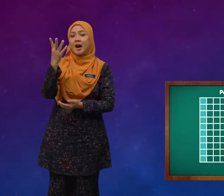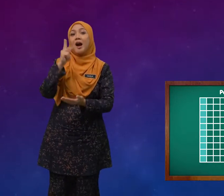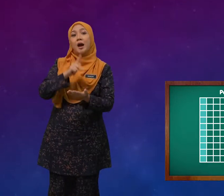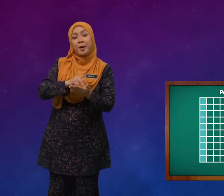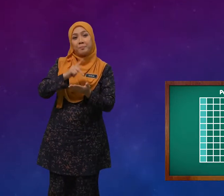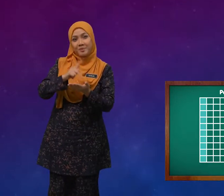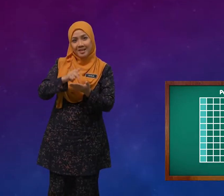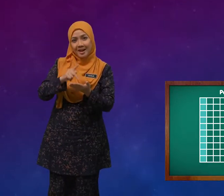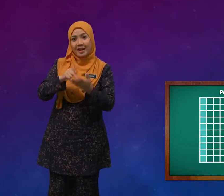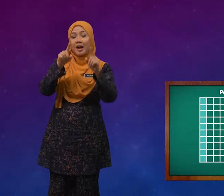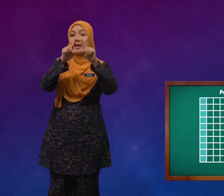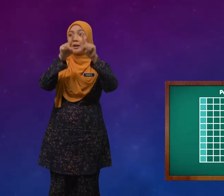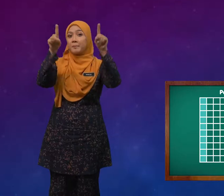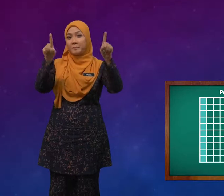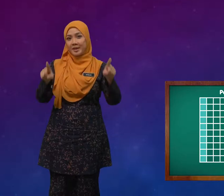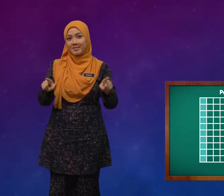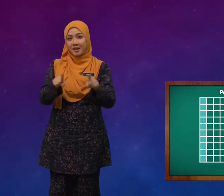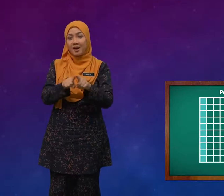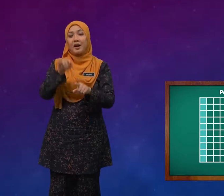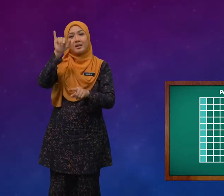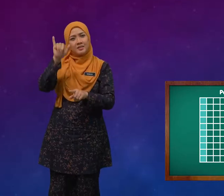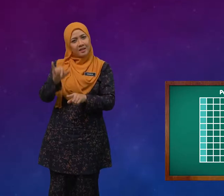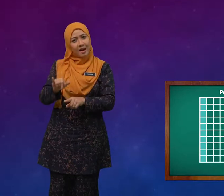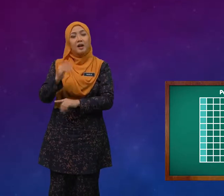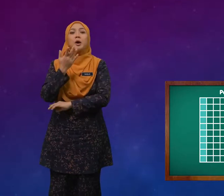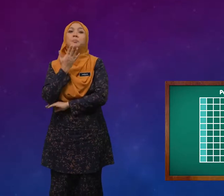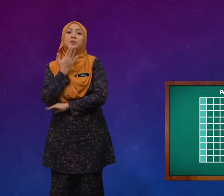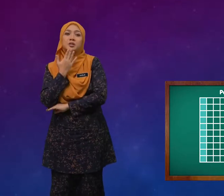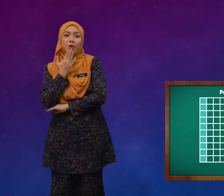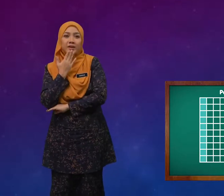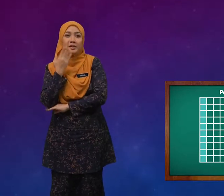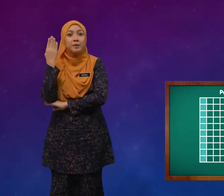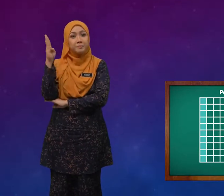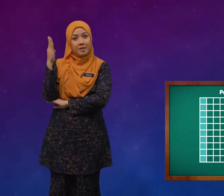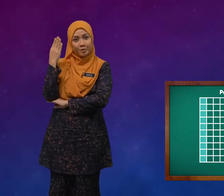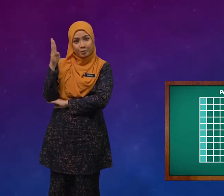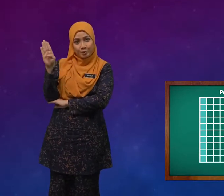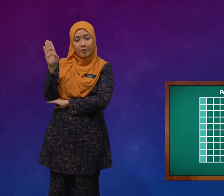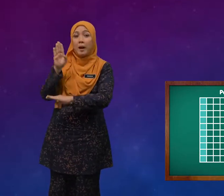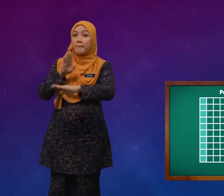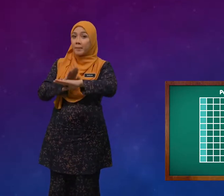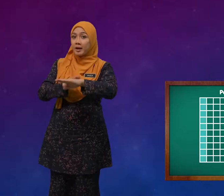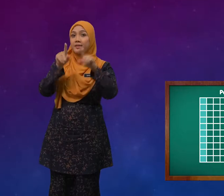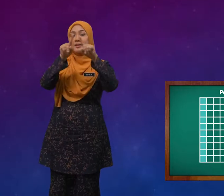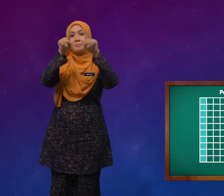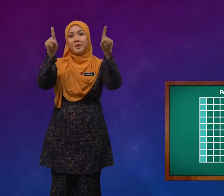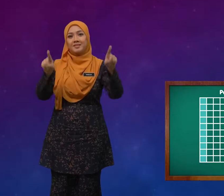Berapakah bilangan petak yang berwarna biru pada